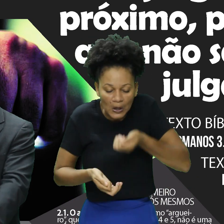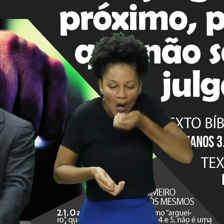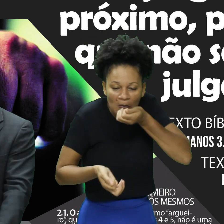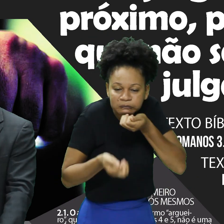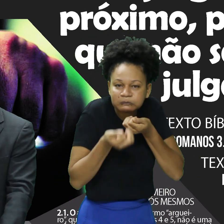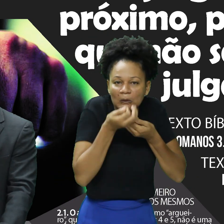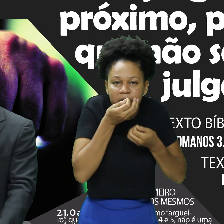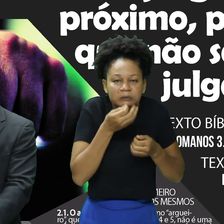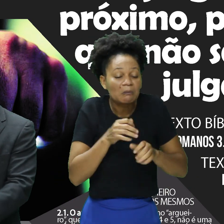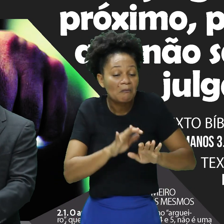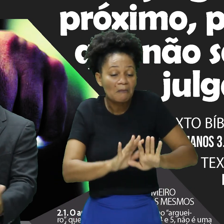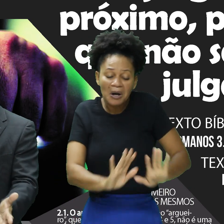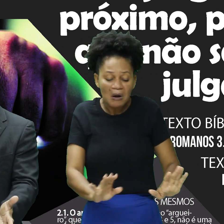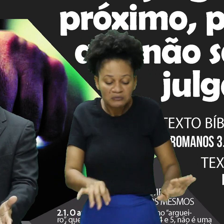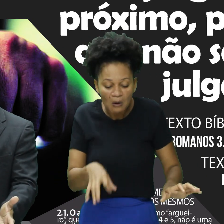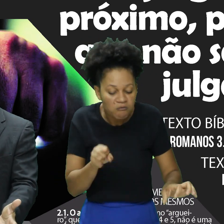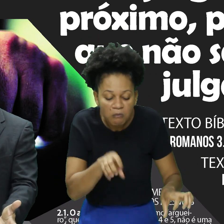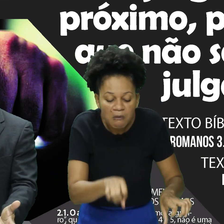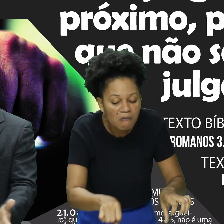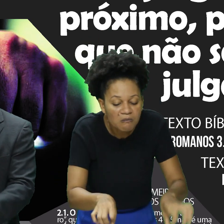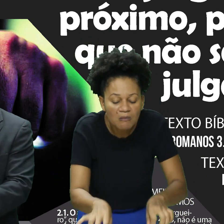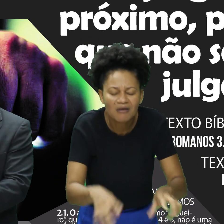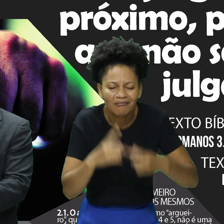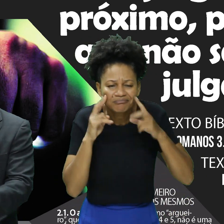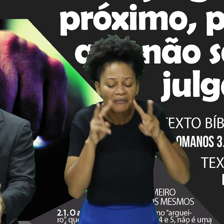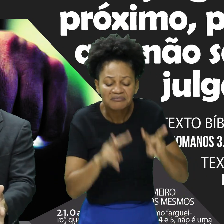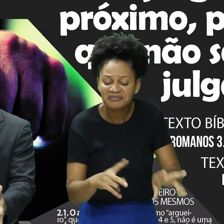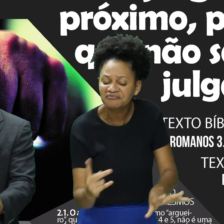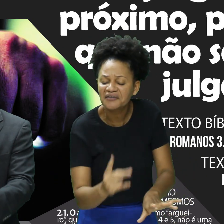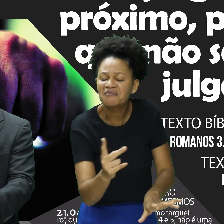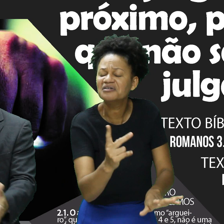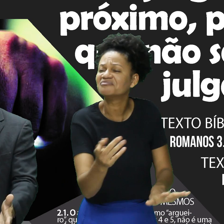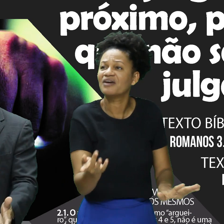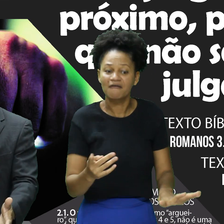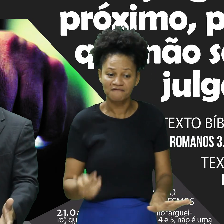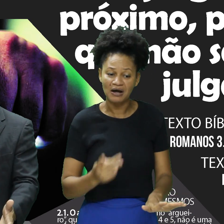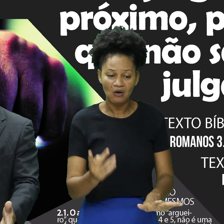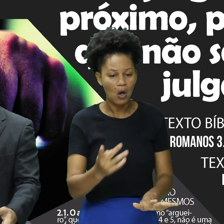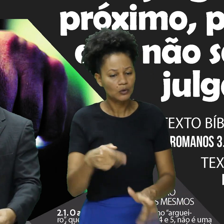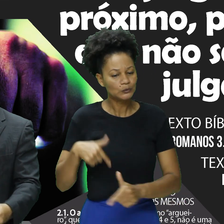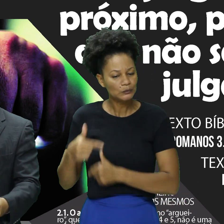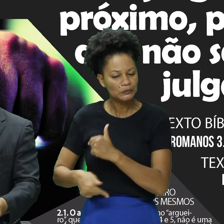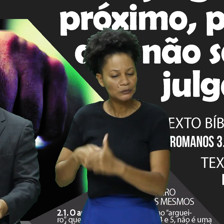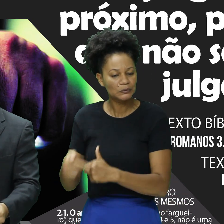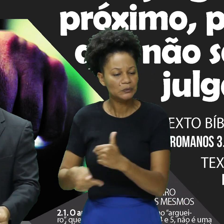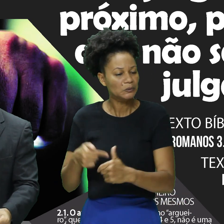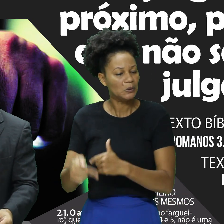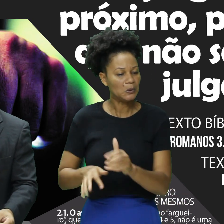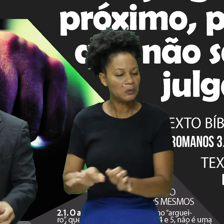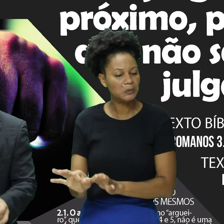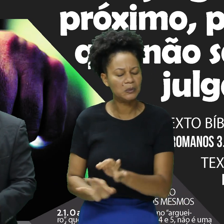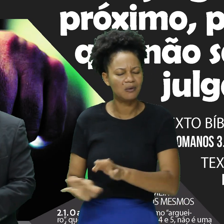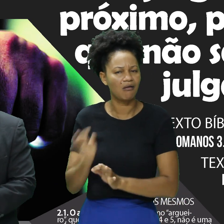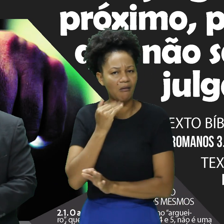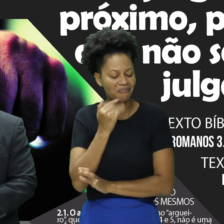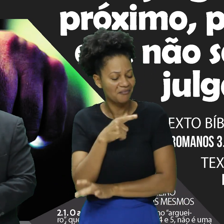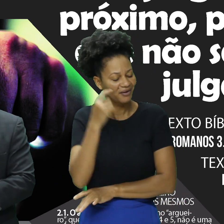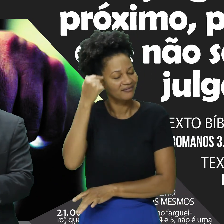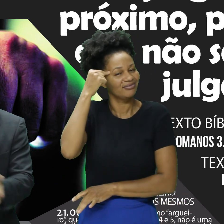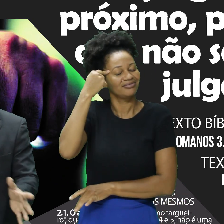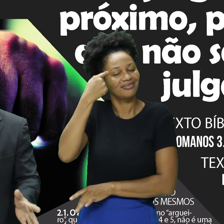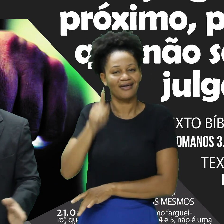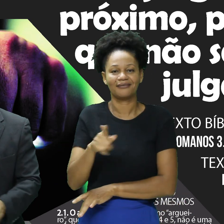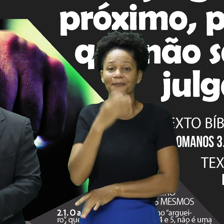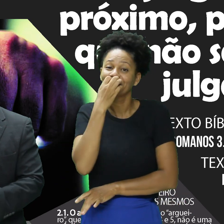necessidade de comer e não conseguem perceber o valor que tem uma comida. Enfim,